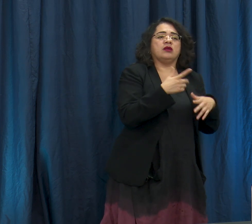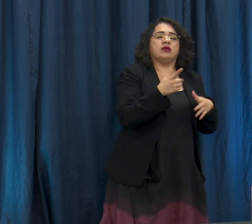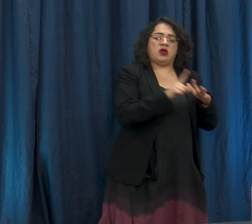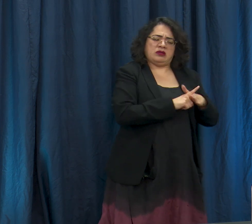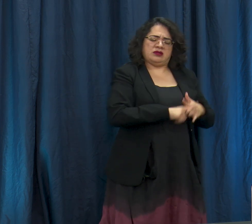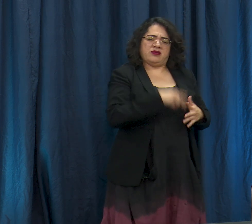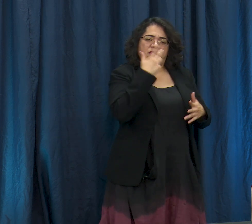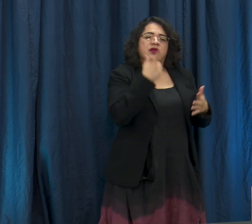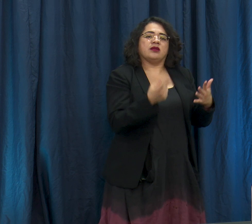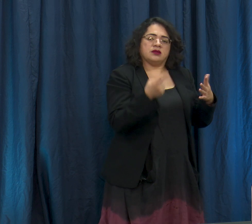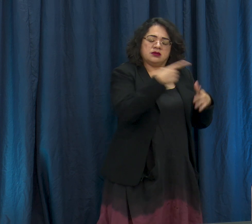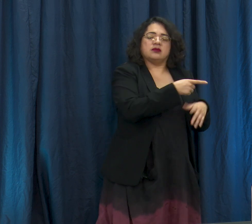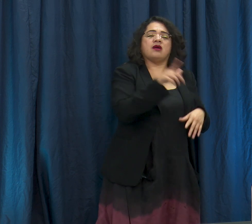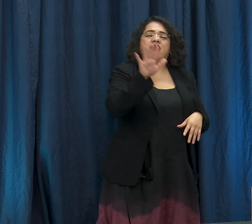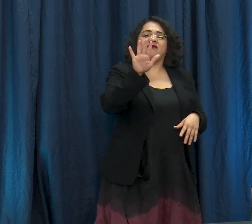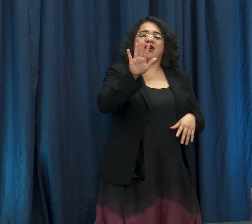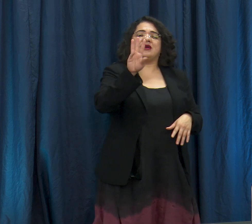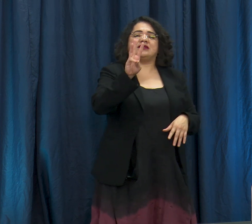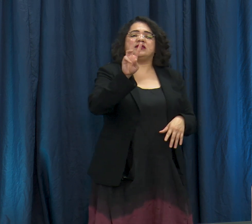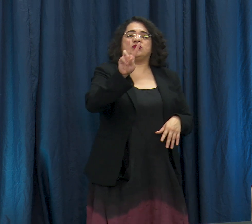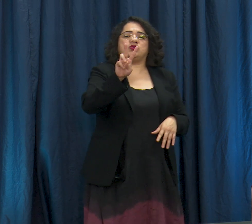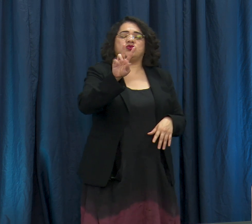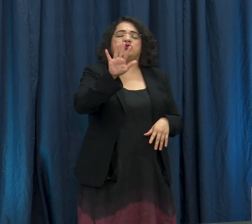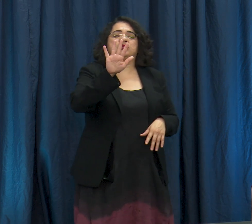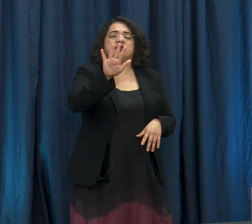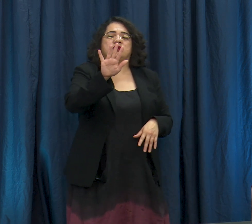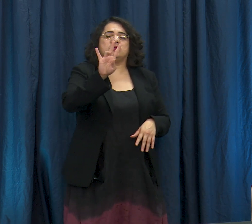favor llamar al